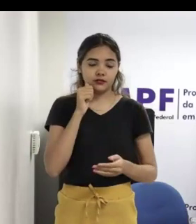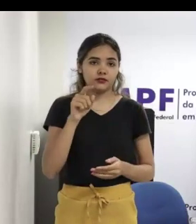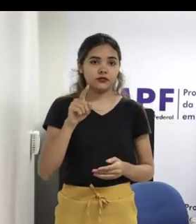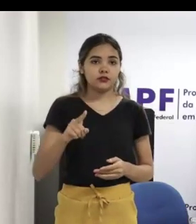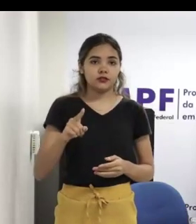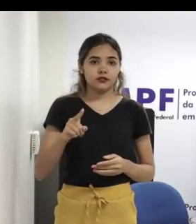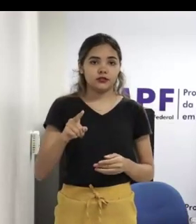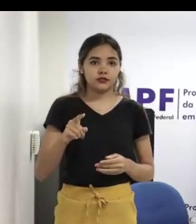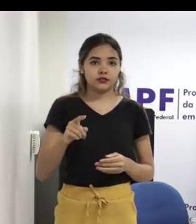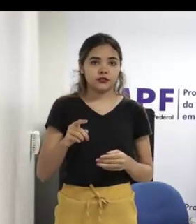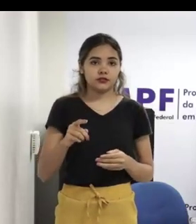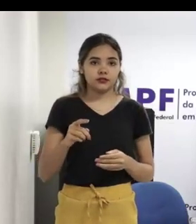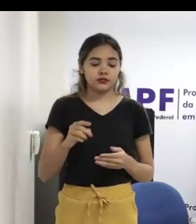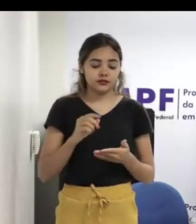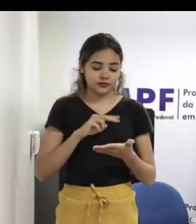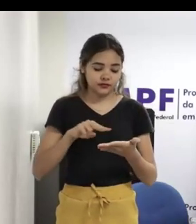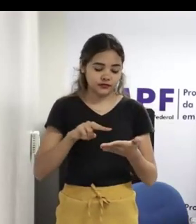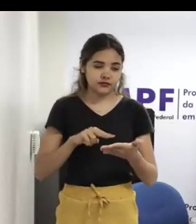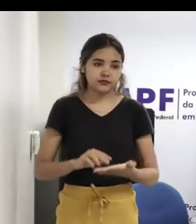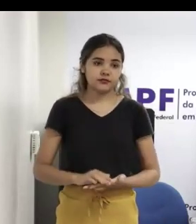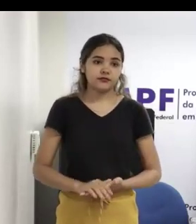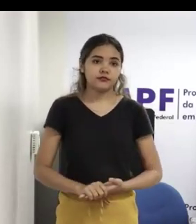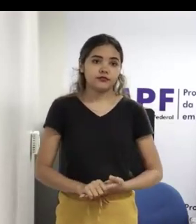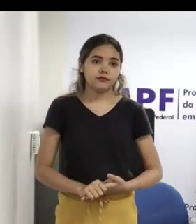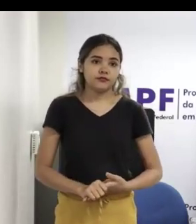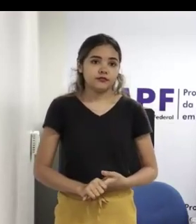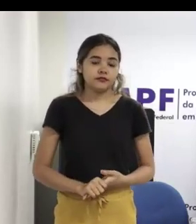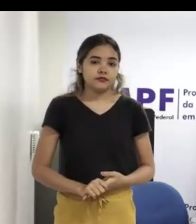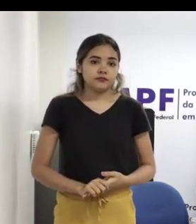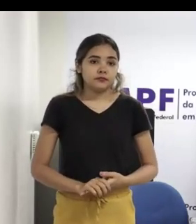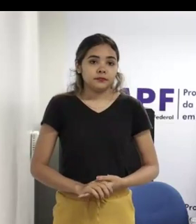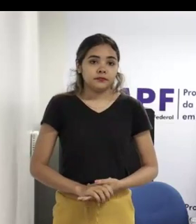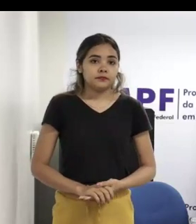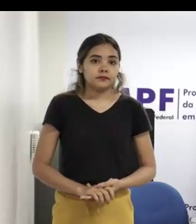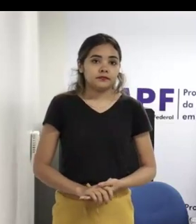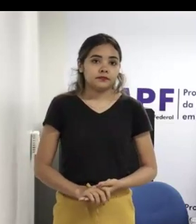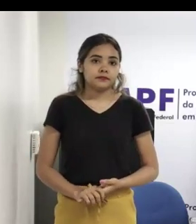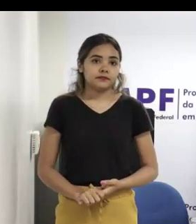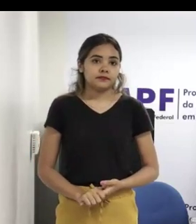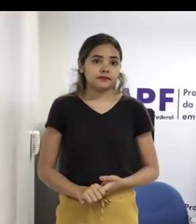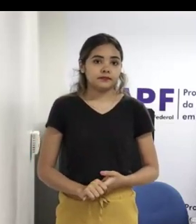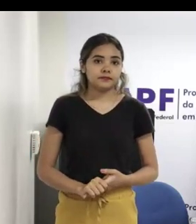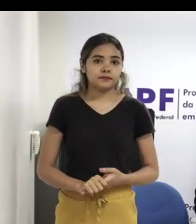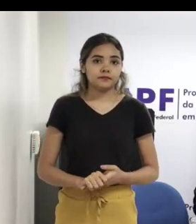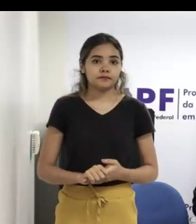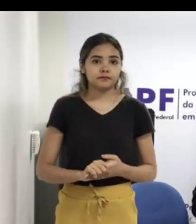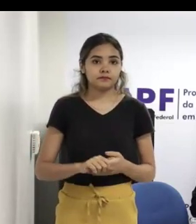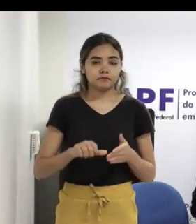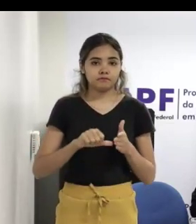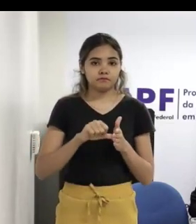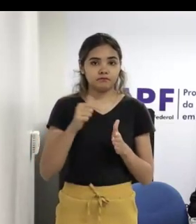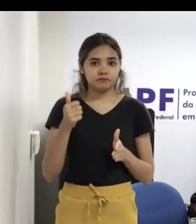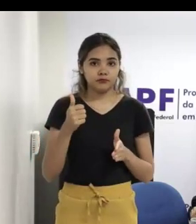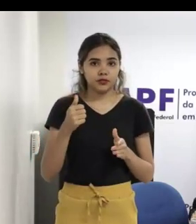repetem né é isso é antes de eu passar a palavra tem uma pergunta na sala